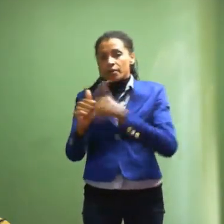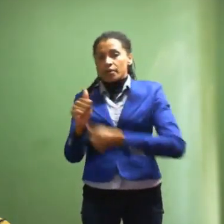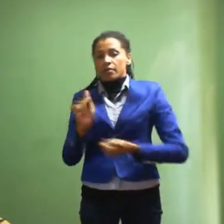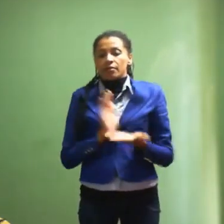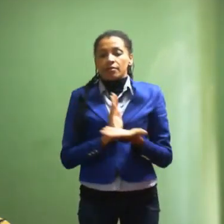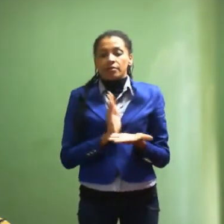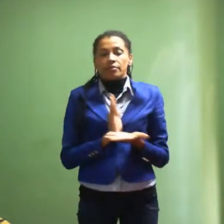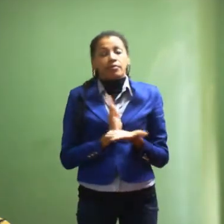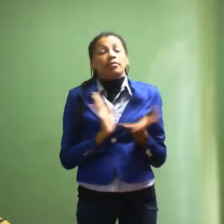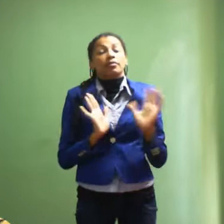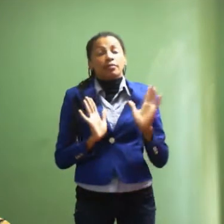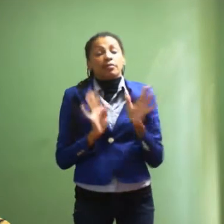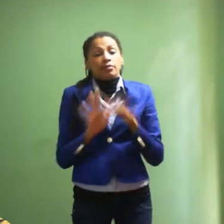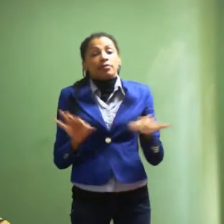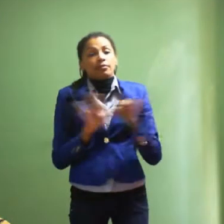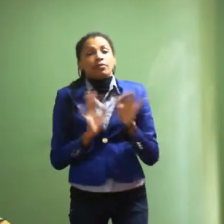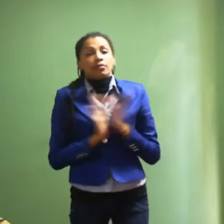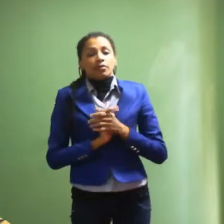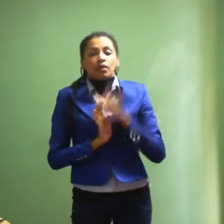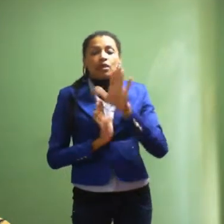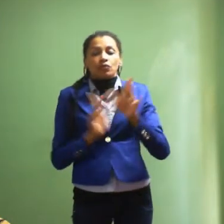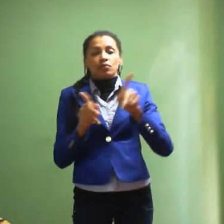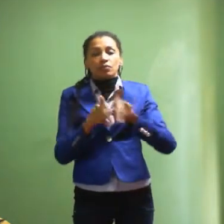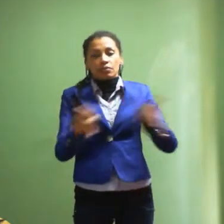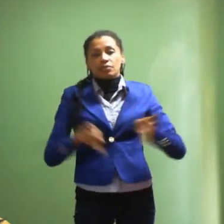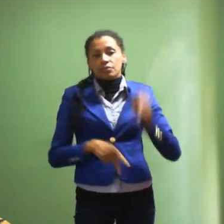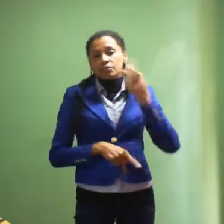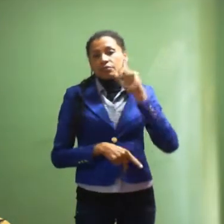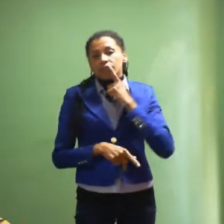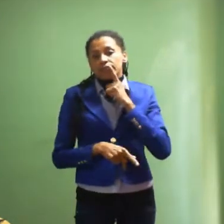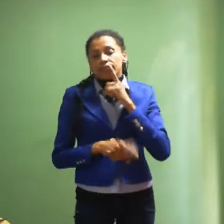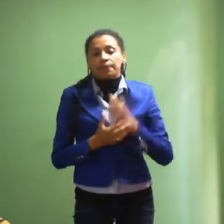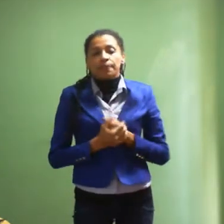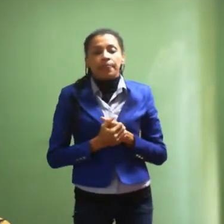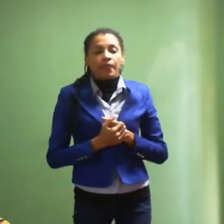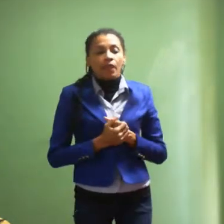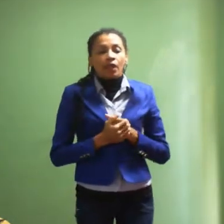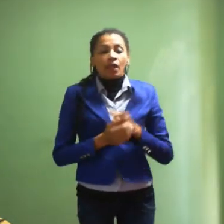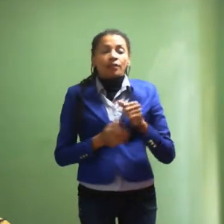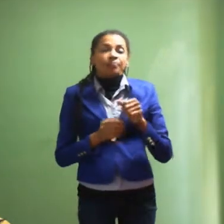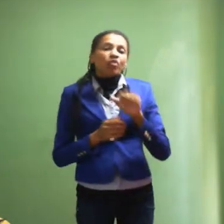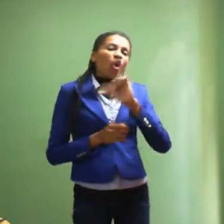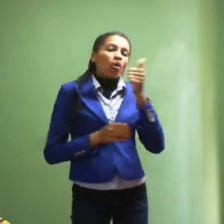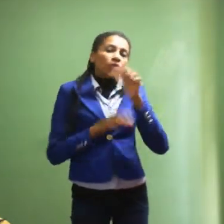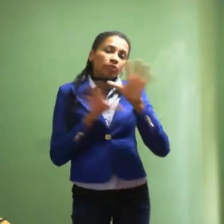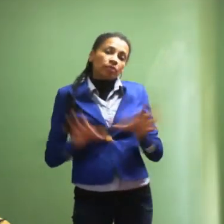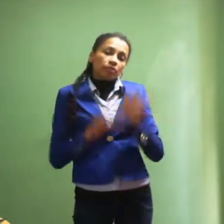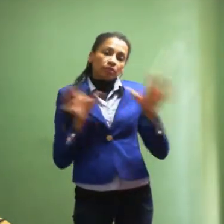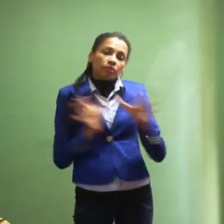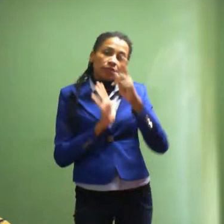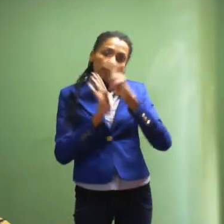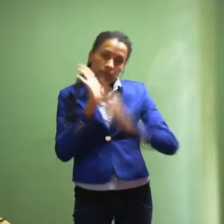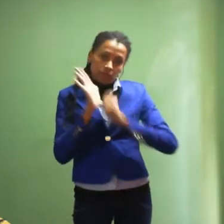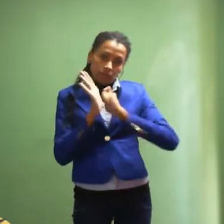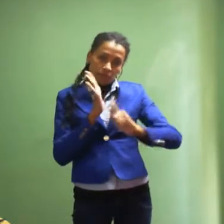planteando ese reto de tener un aula para solos. Las actividades en lengua escrita